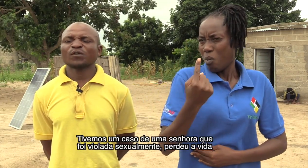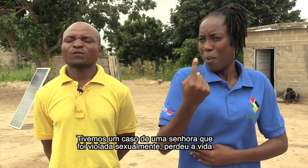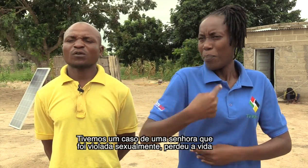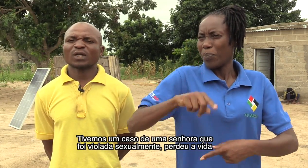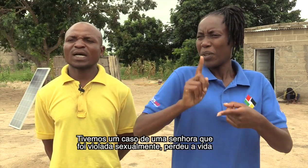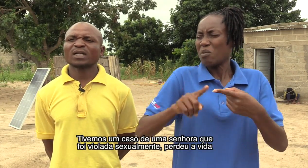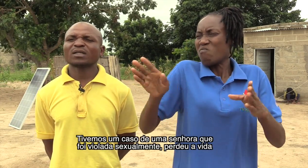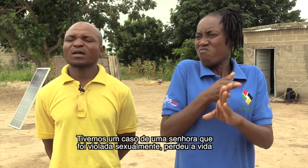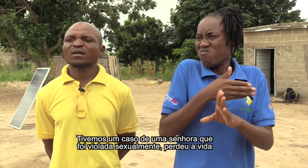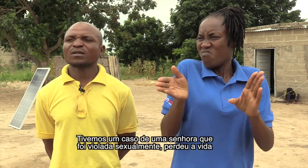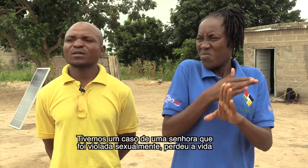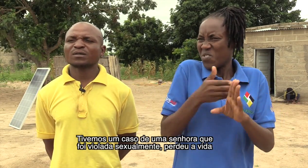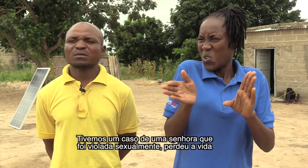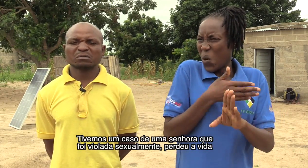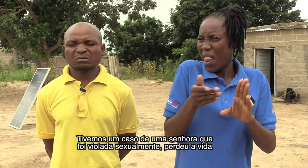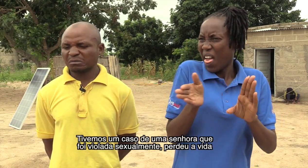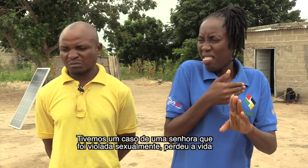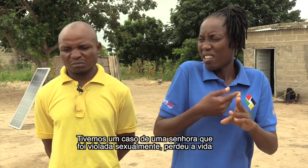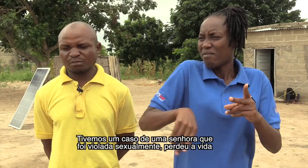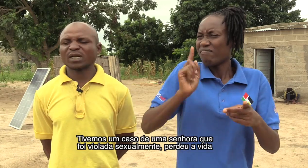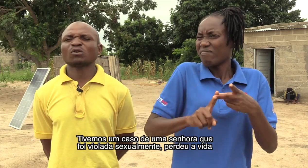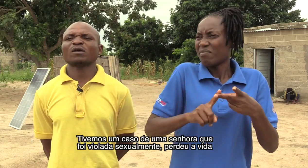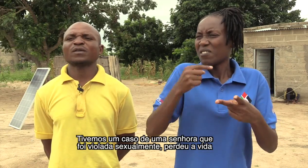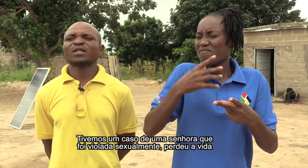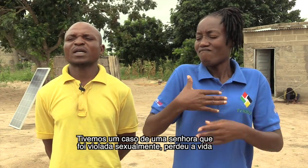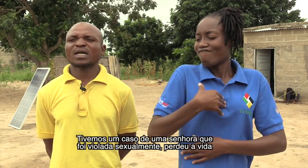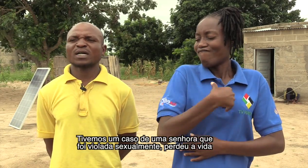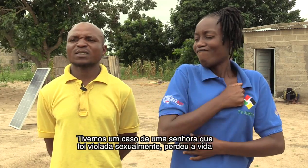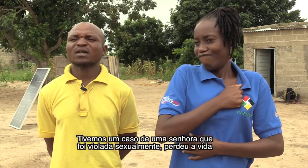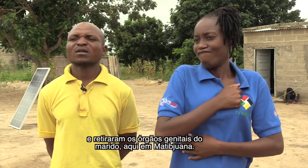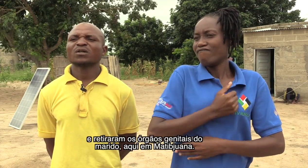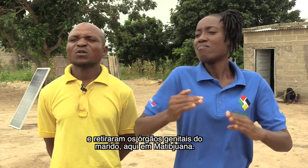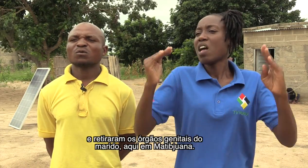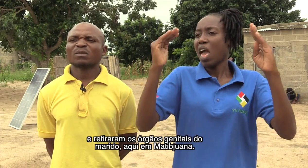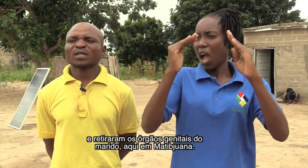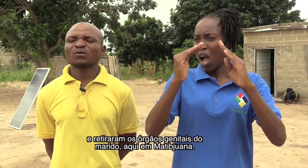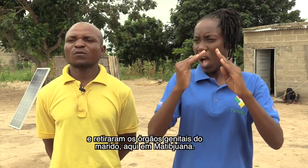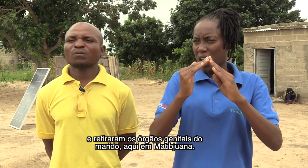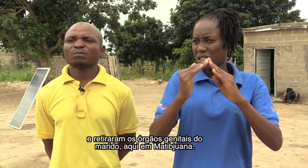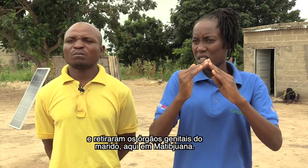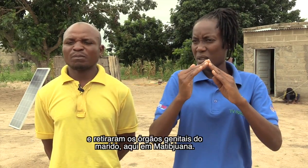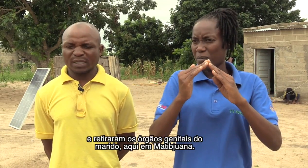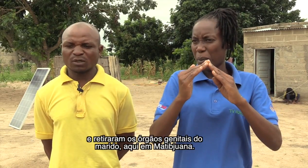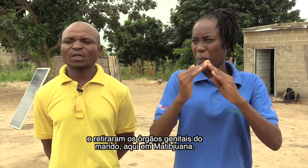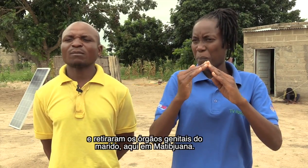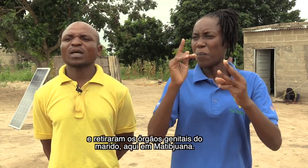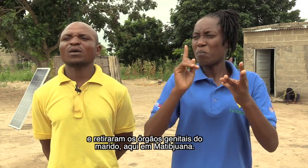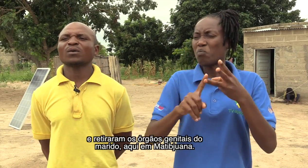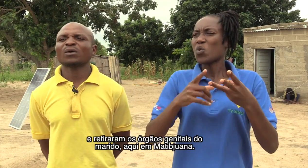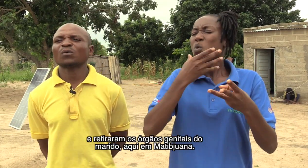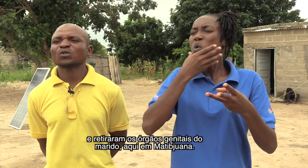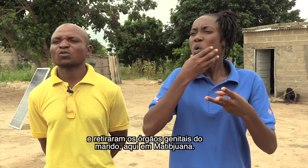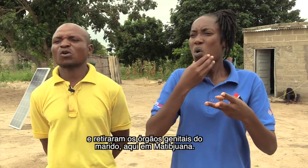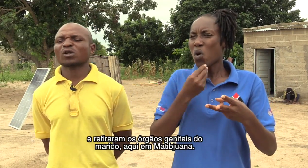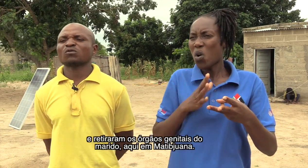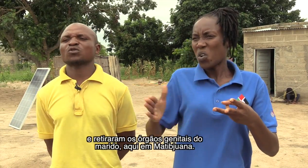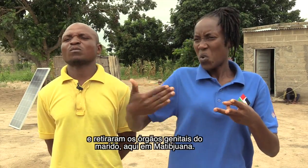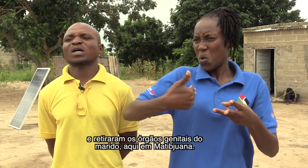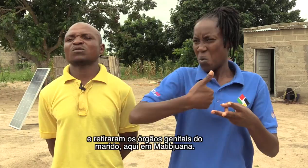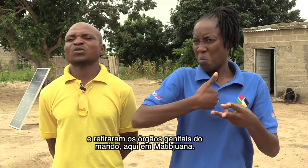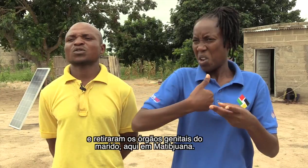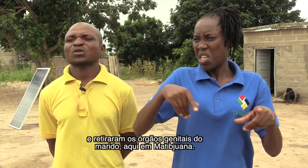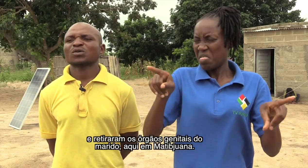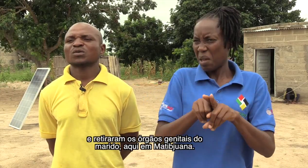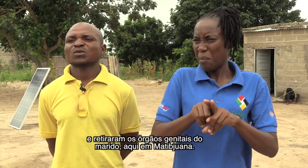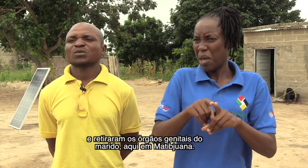foi inviolada e perdeu a vida em casa. O marido perdeu também os órgãos